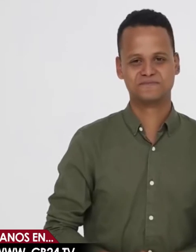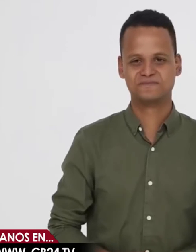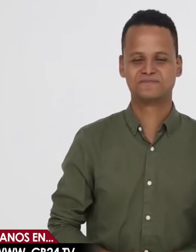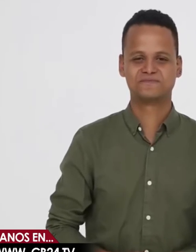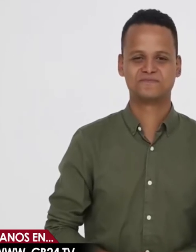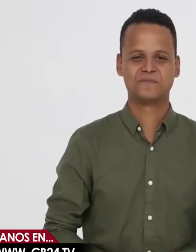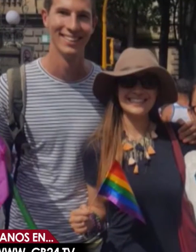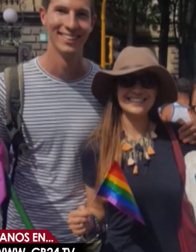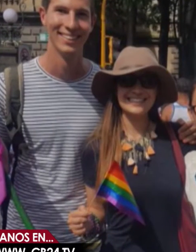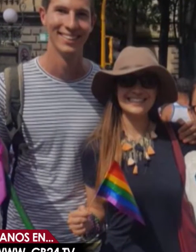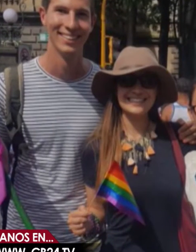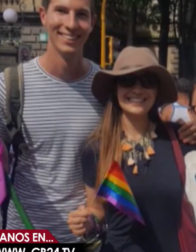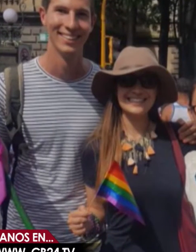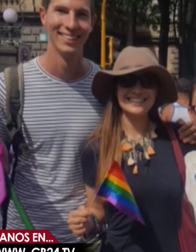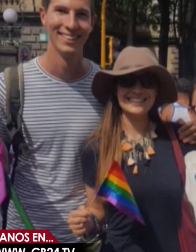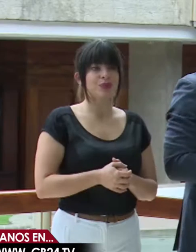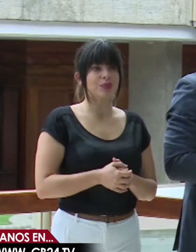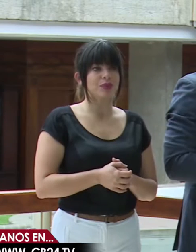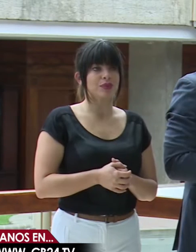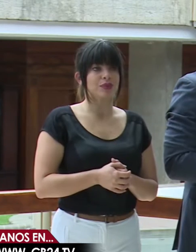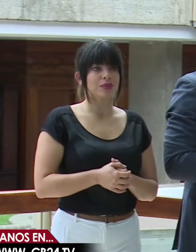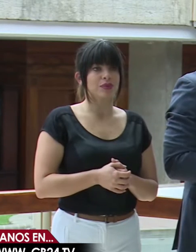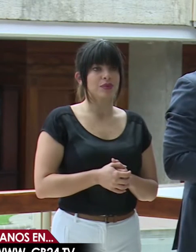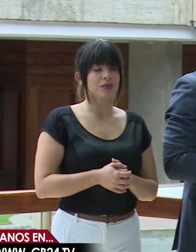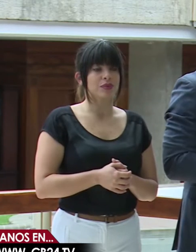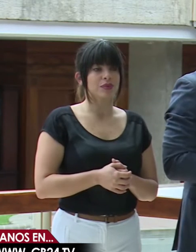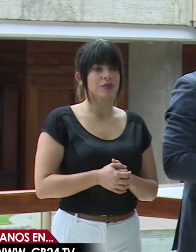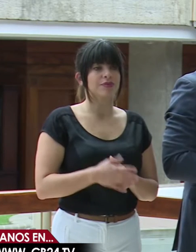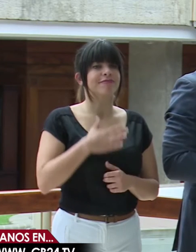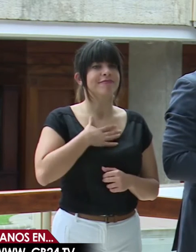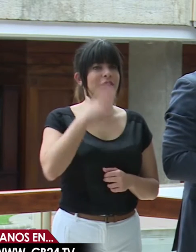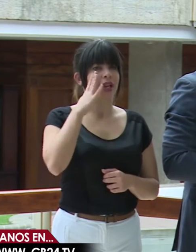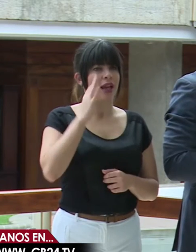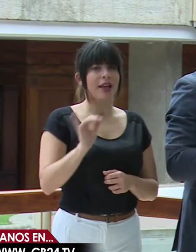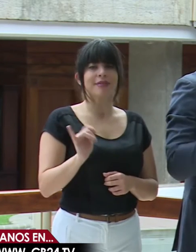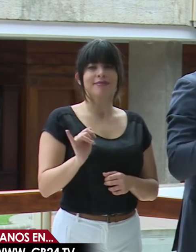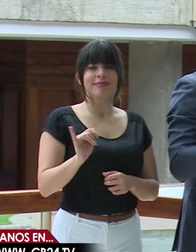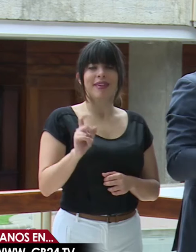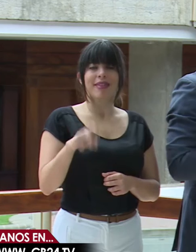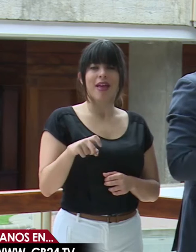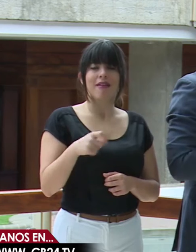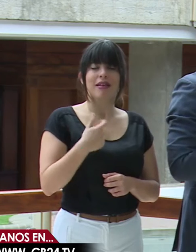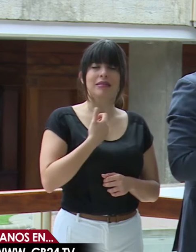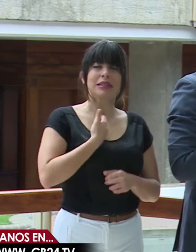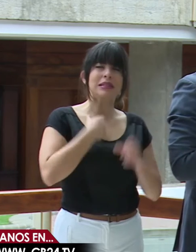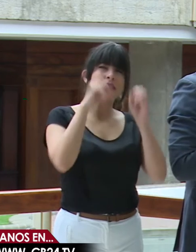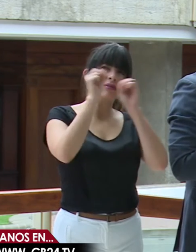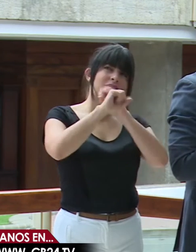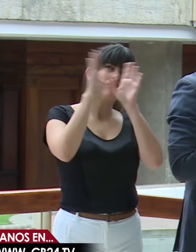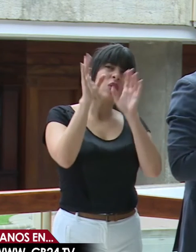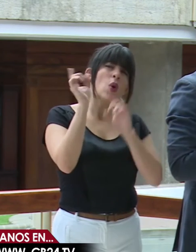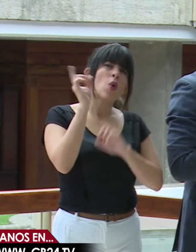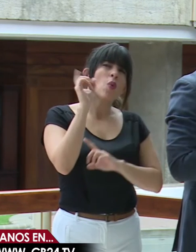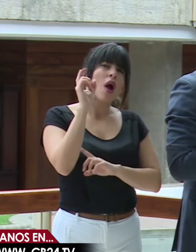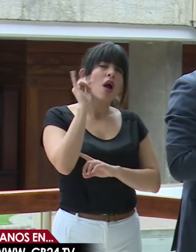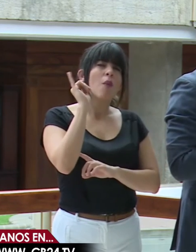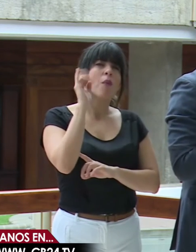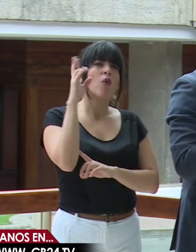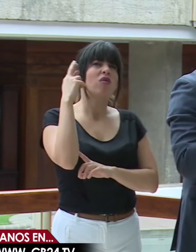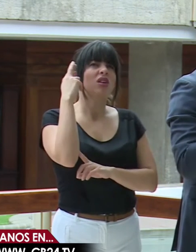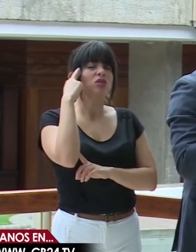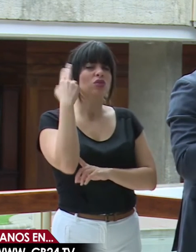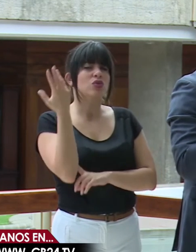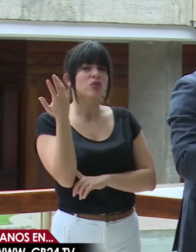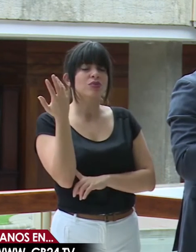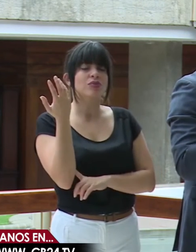mismo sexo. También en este país centroamericano, el gobierno inició el proceso para construir políticas públicas para los pueblos indígenas. La